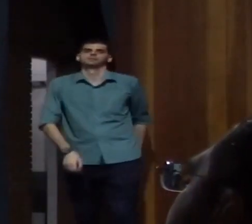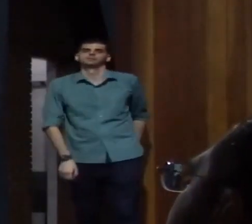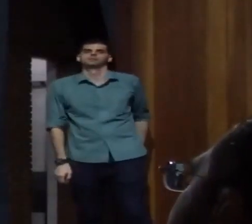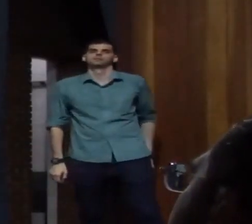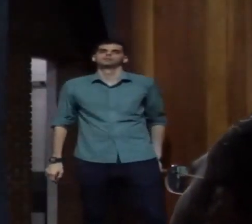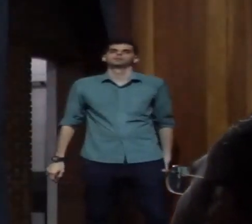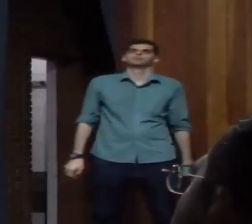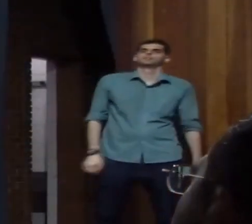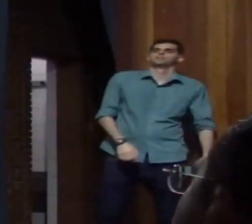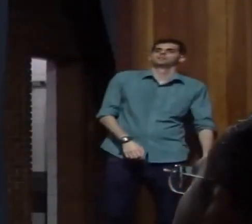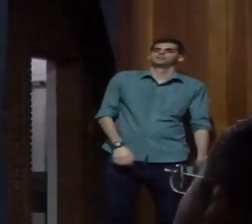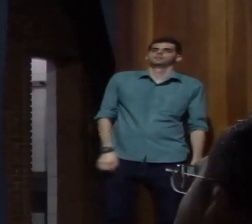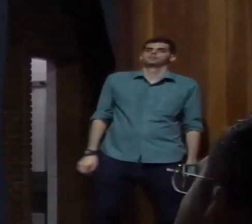leitura.